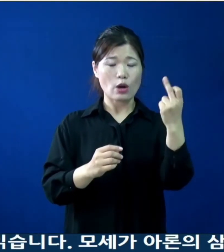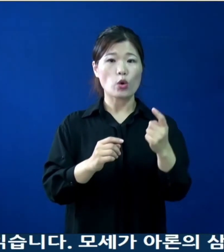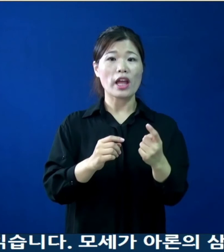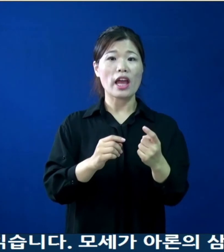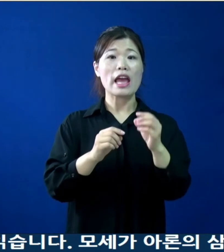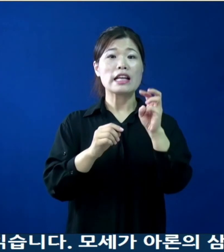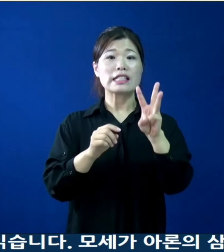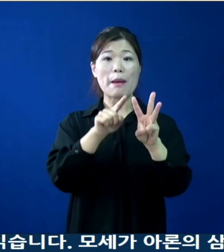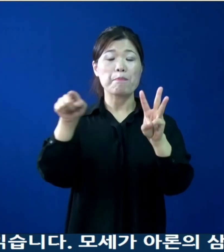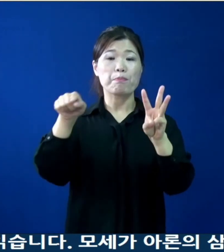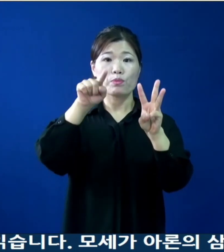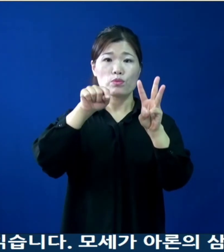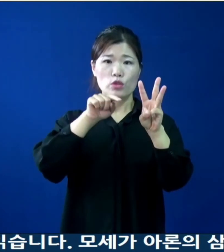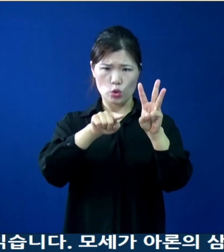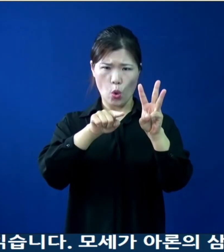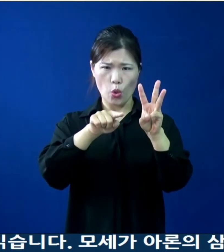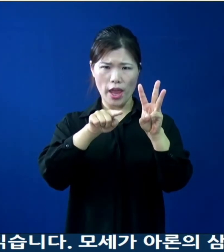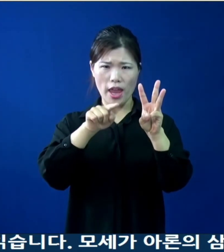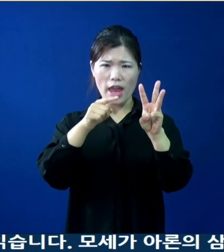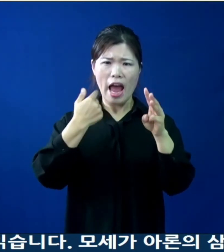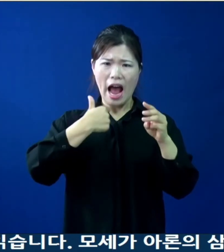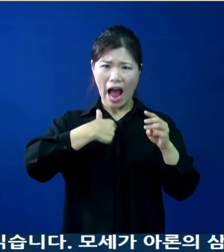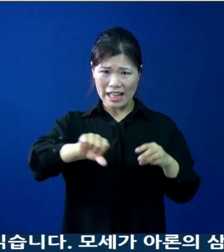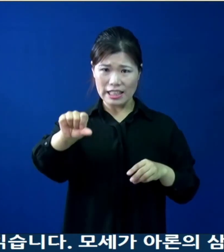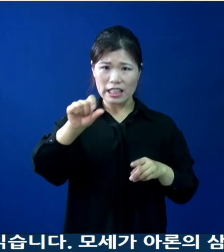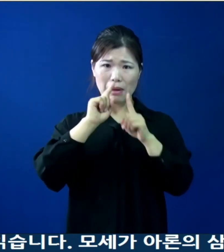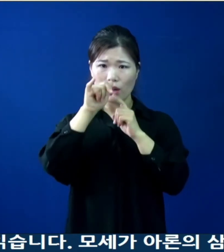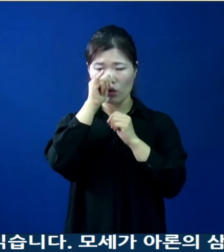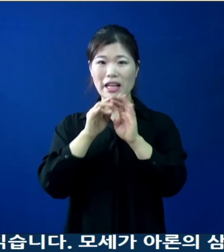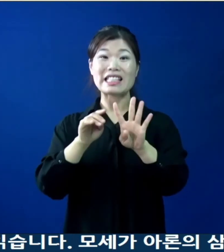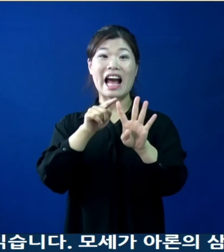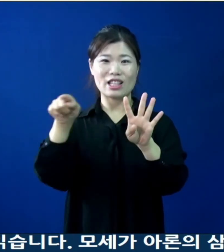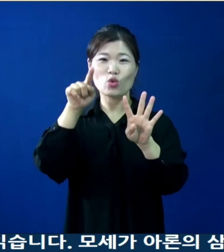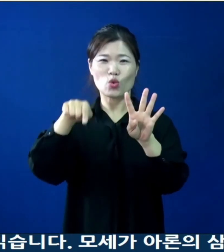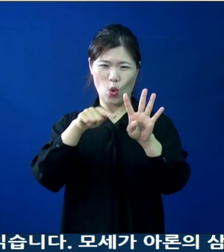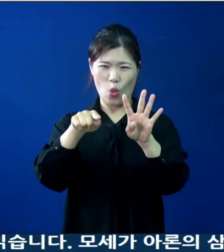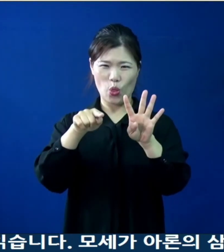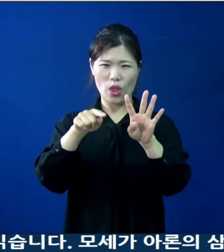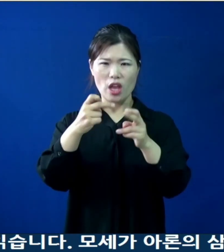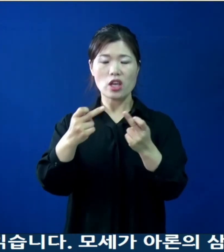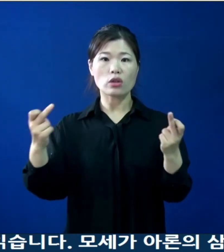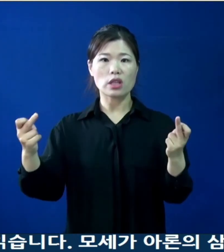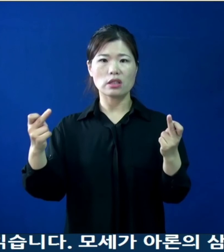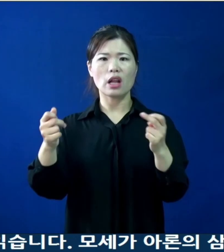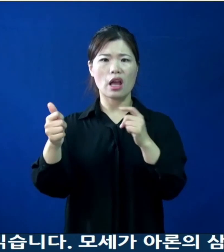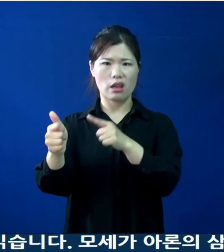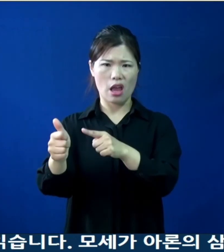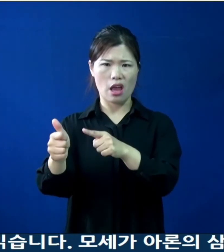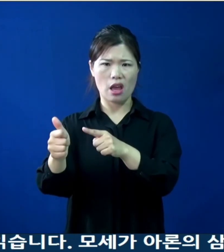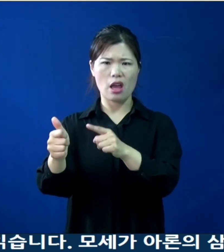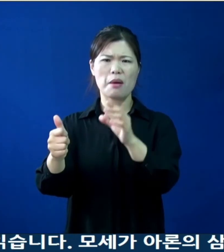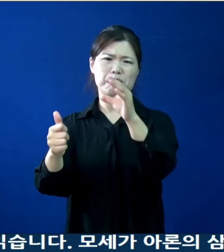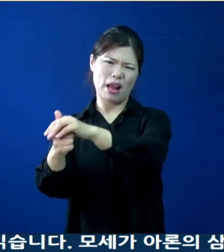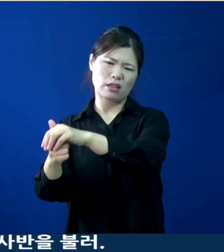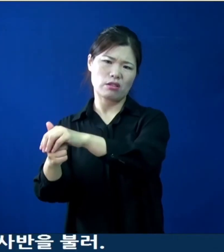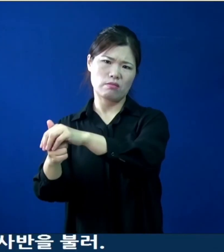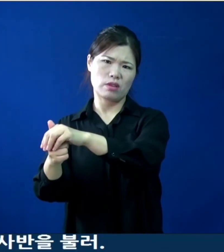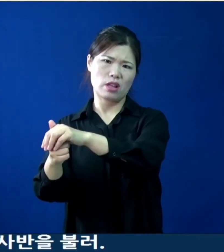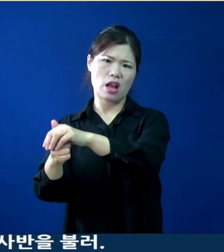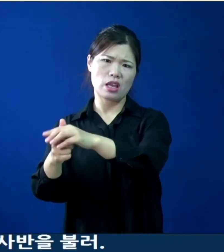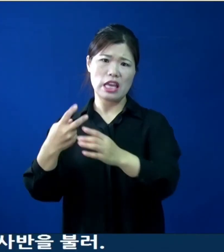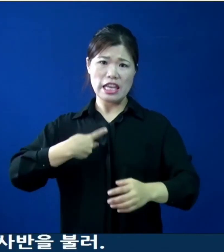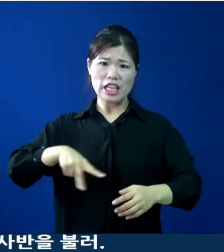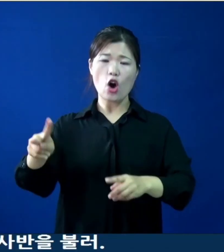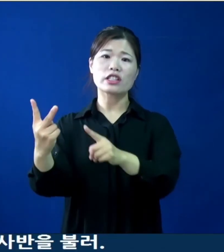모세, 아론하고 무슨 관계죠? 삼촌의 아들이면 사촌이죠. 사촌 형제들에게 이 장례를 맡긴 겁니다. 그 형제들의